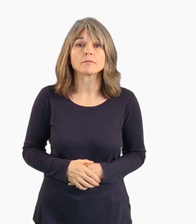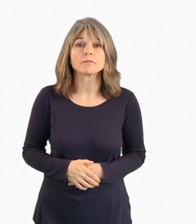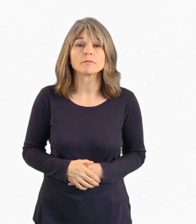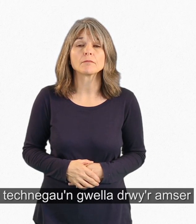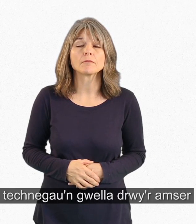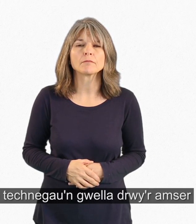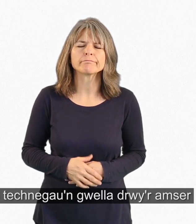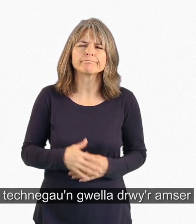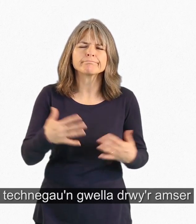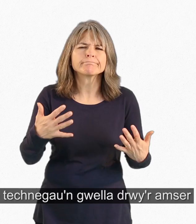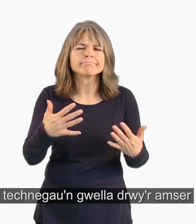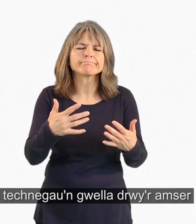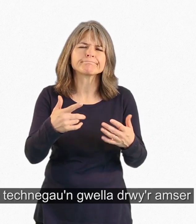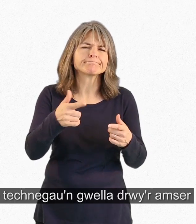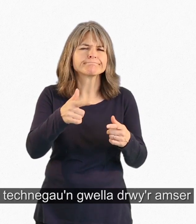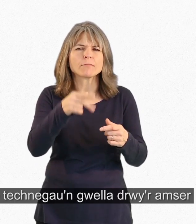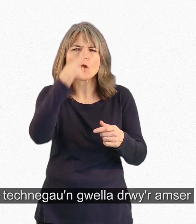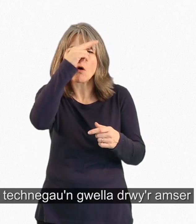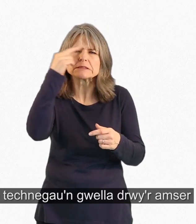Mae technegau'n gwella drwy'r amser.